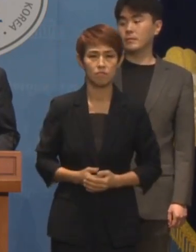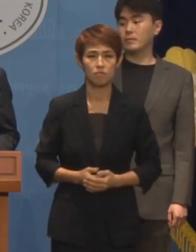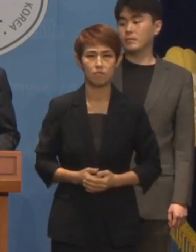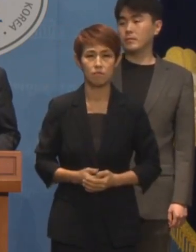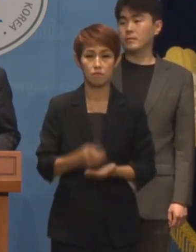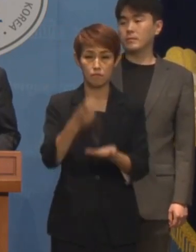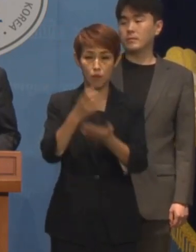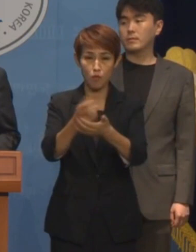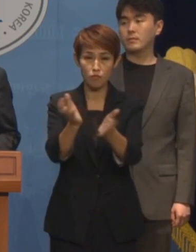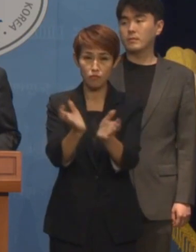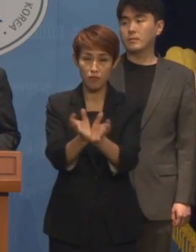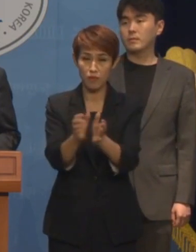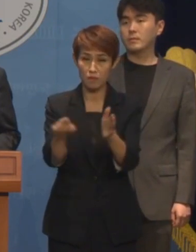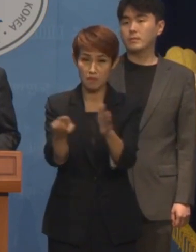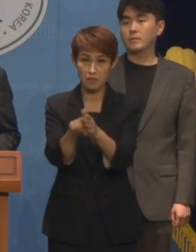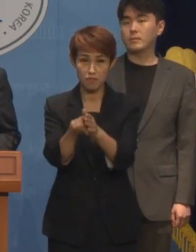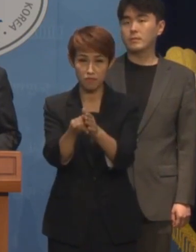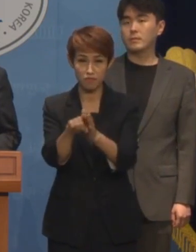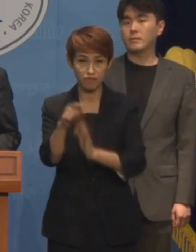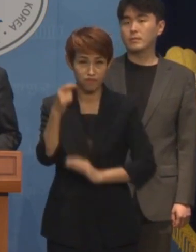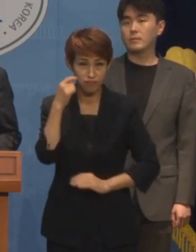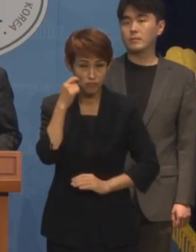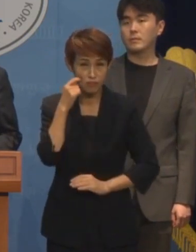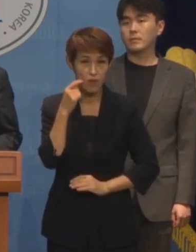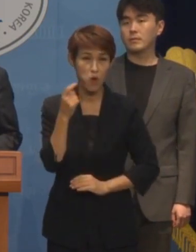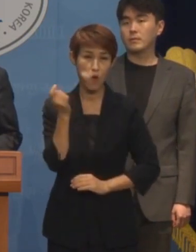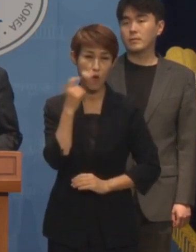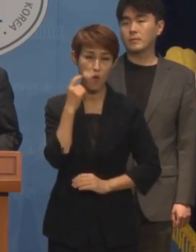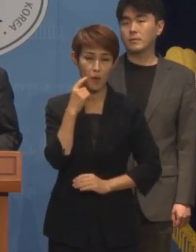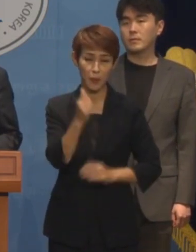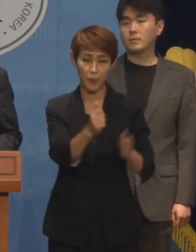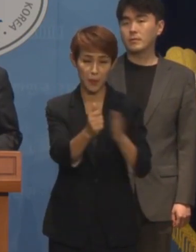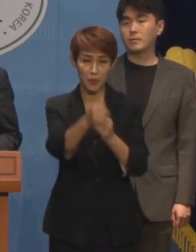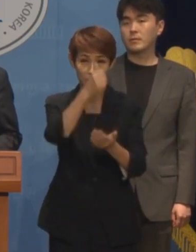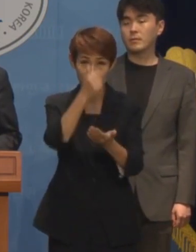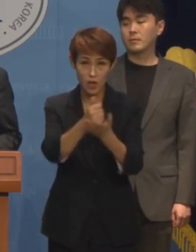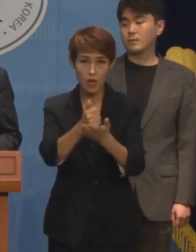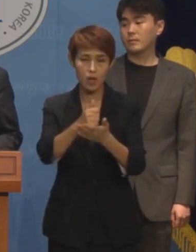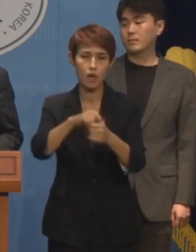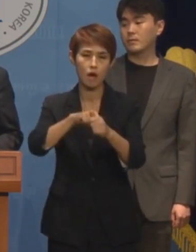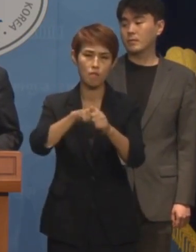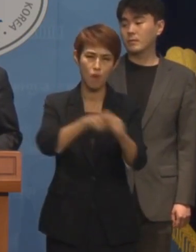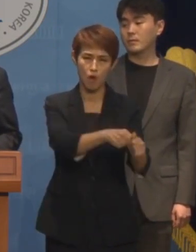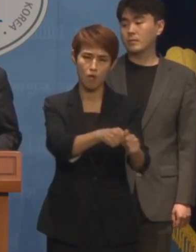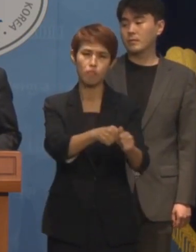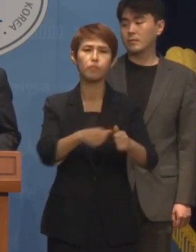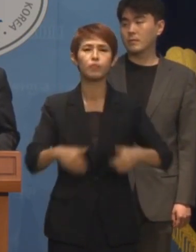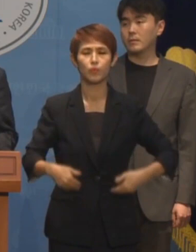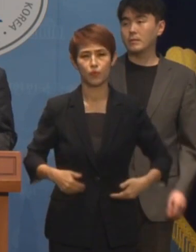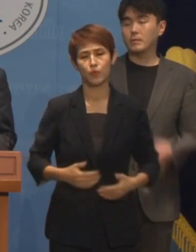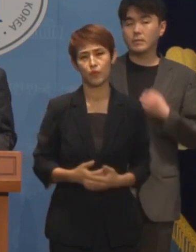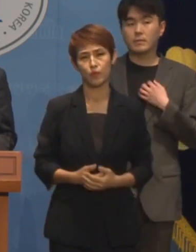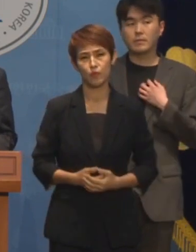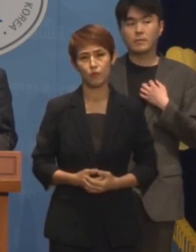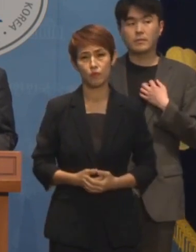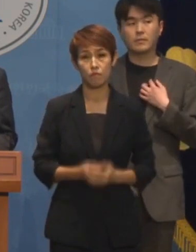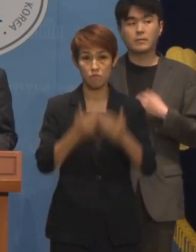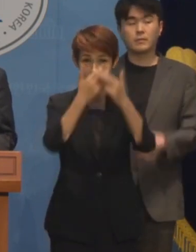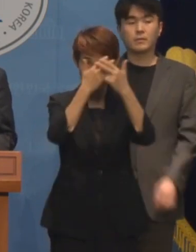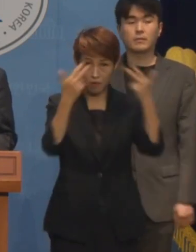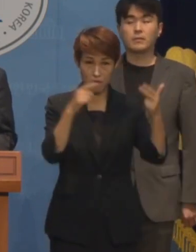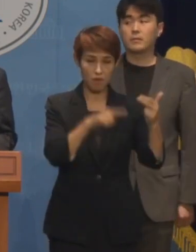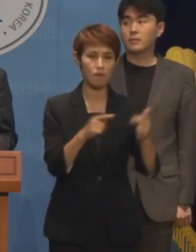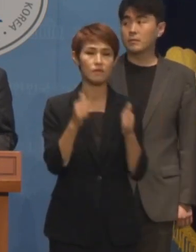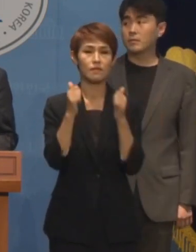망가뜨리는 위정교사죄는 엄벌에 처해져야 합니다. 이재명 피고는 더 이상 재판